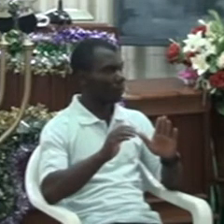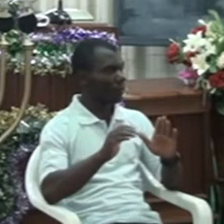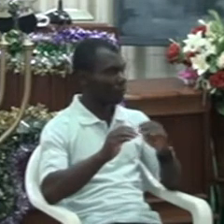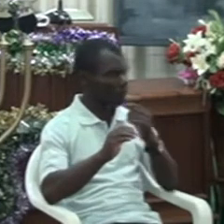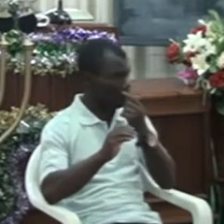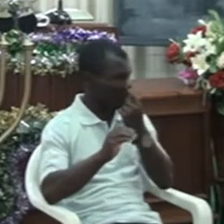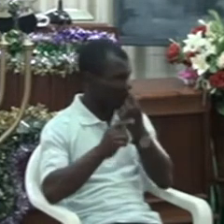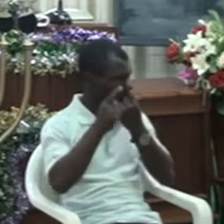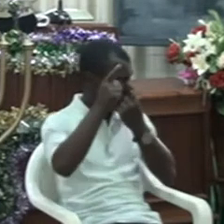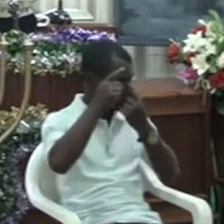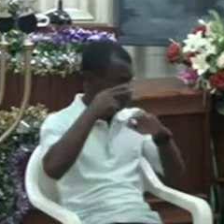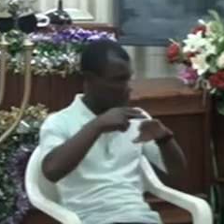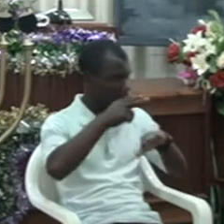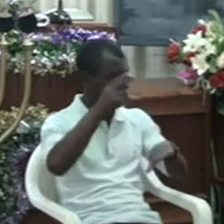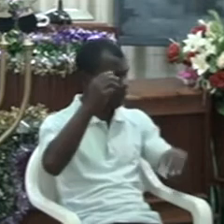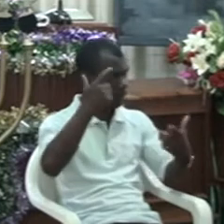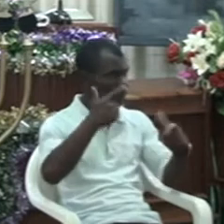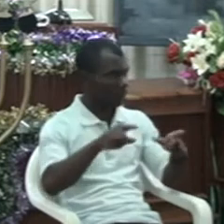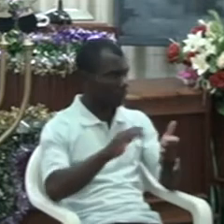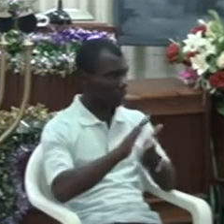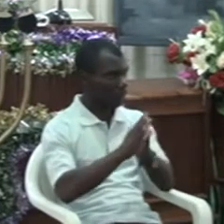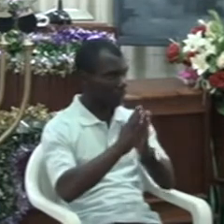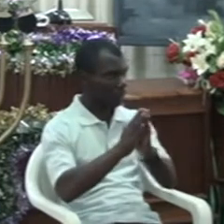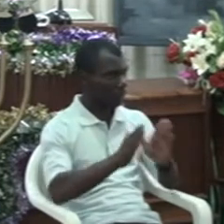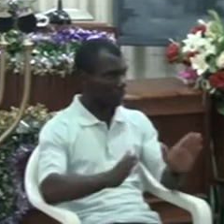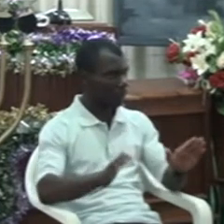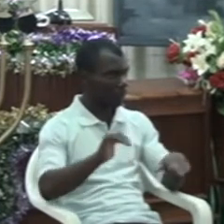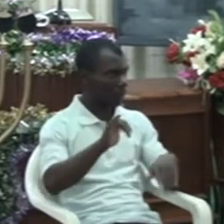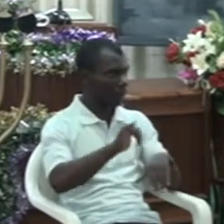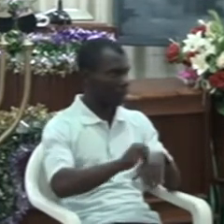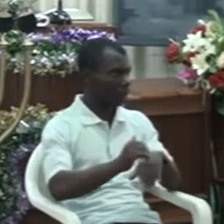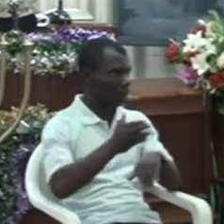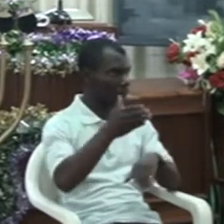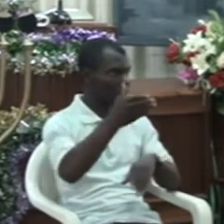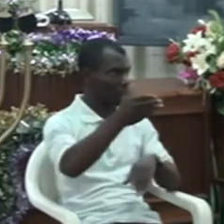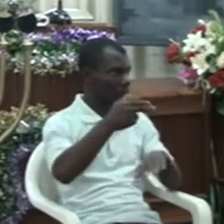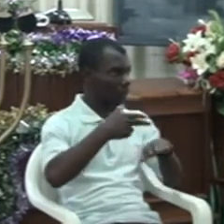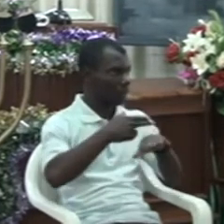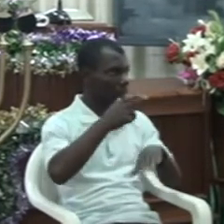belle, à la belle, à la belle, à la belle.